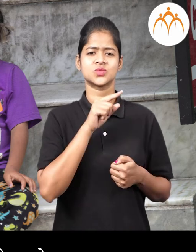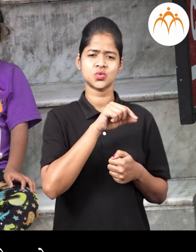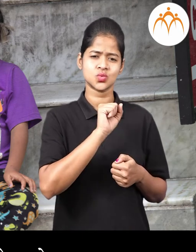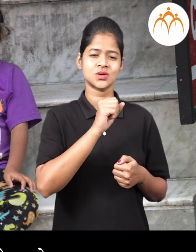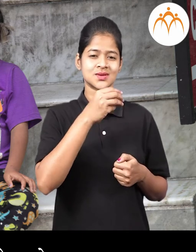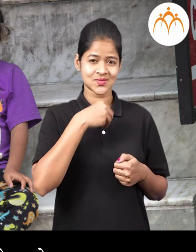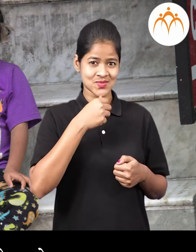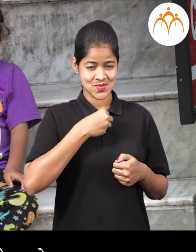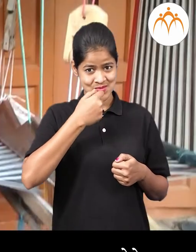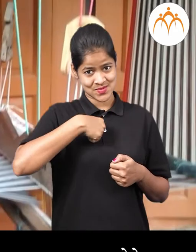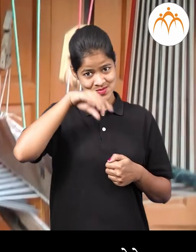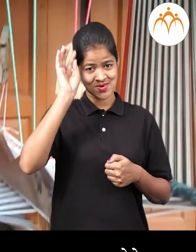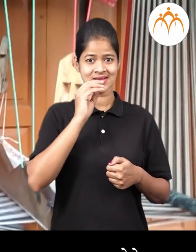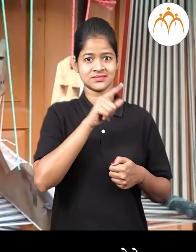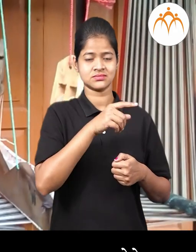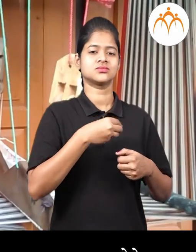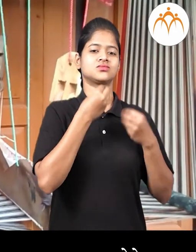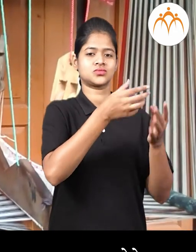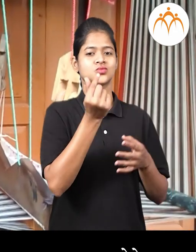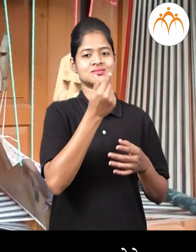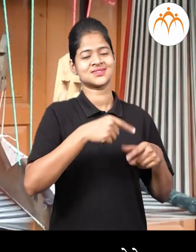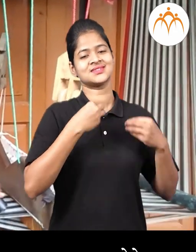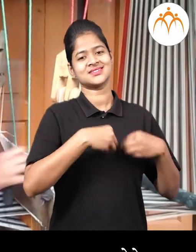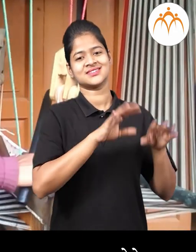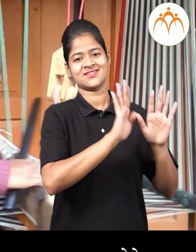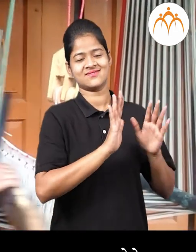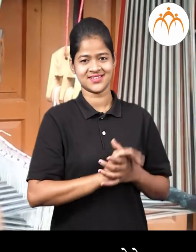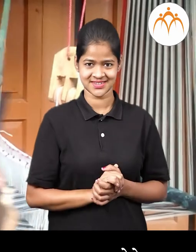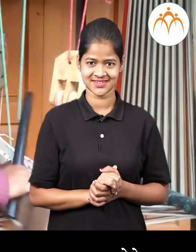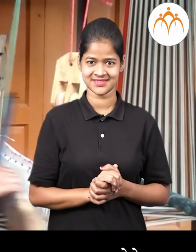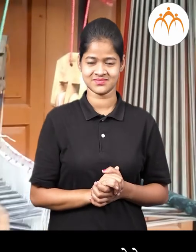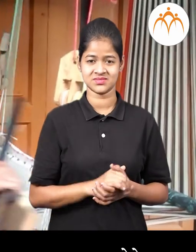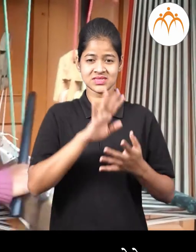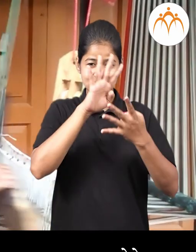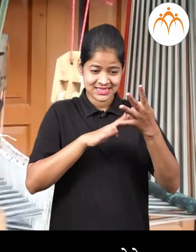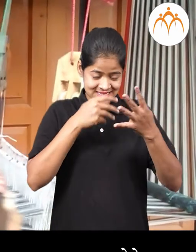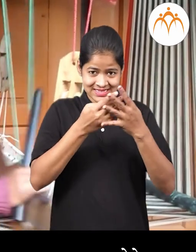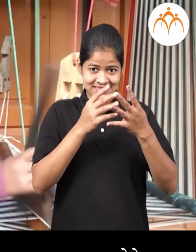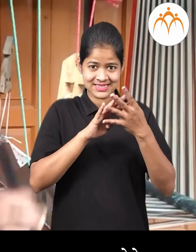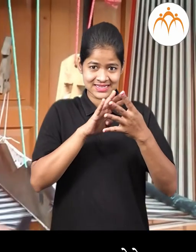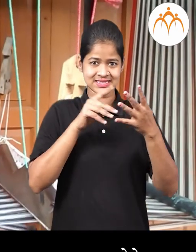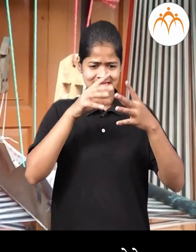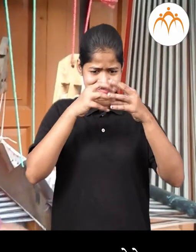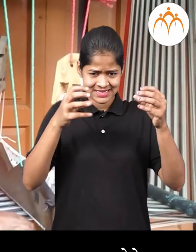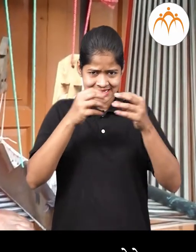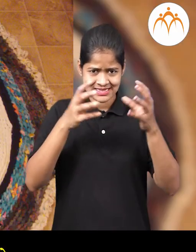વાપરતાત કપડેંચી સુતે વેગળી કરુન નવીન કાપડ તાયાર કરતાયતે